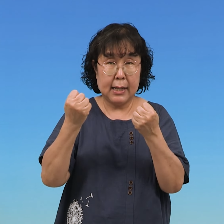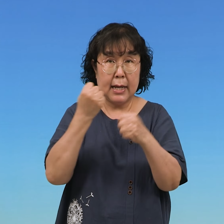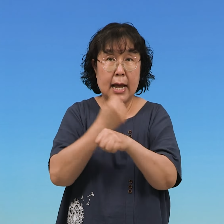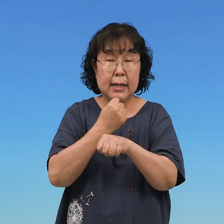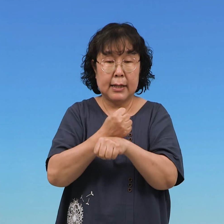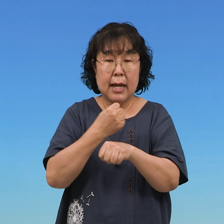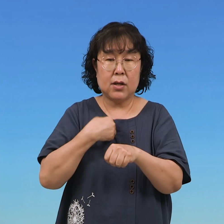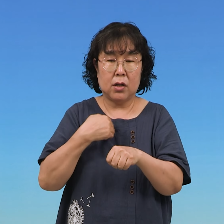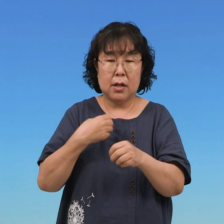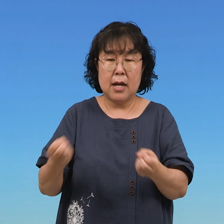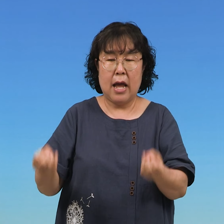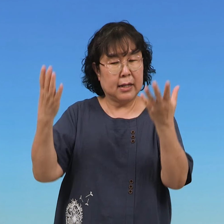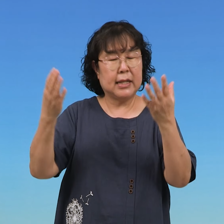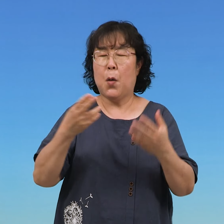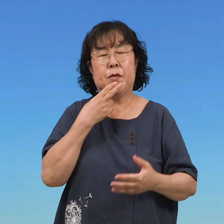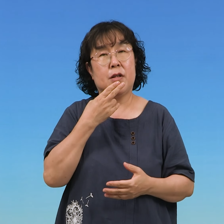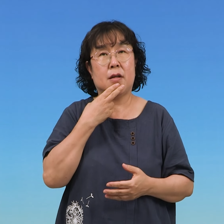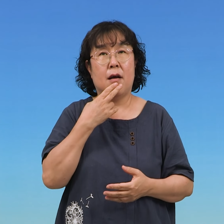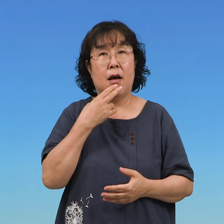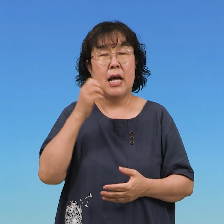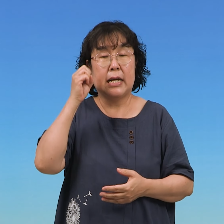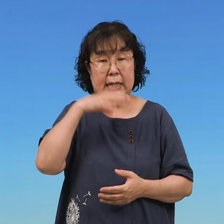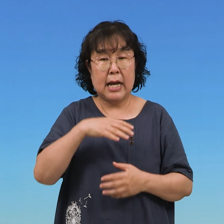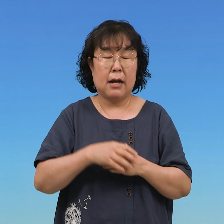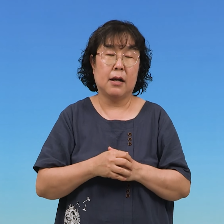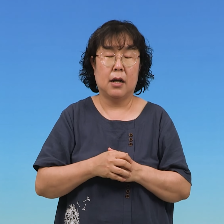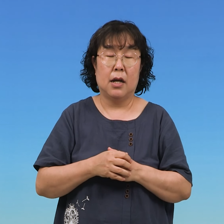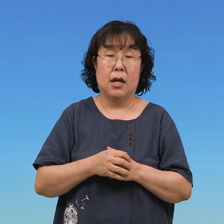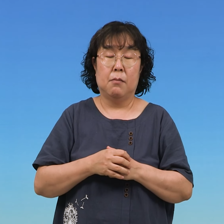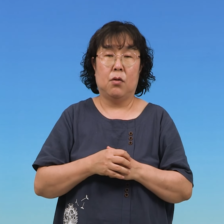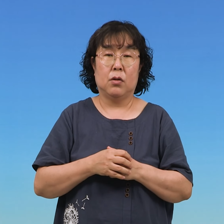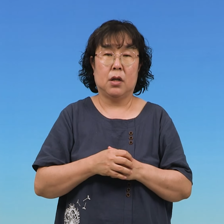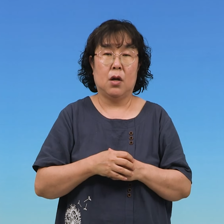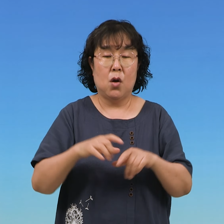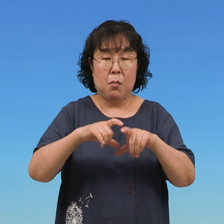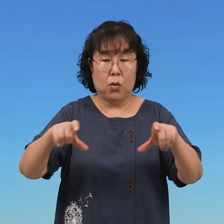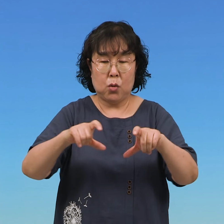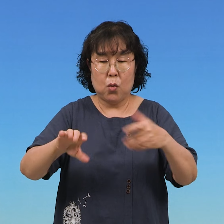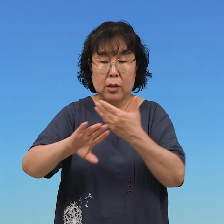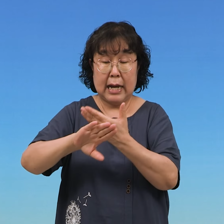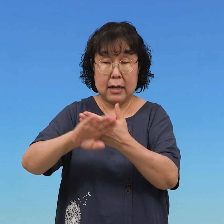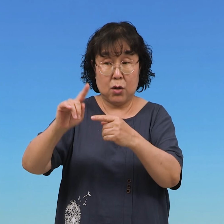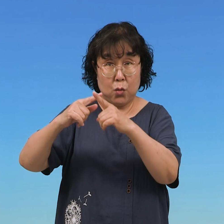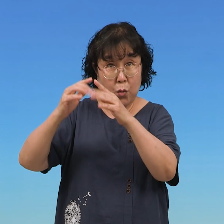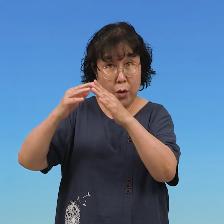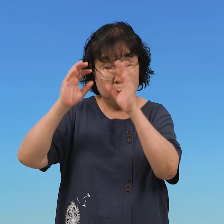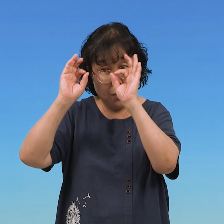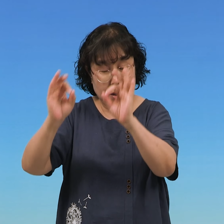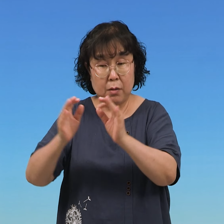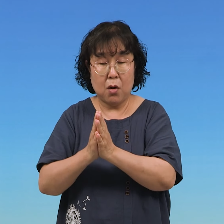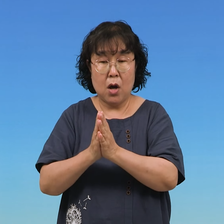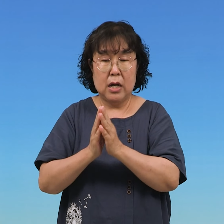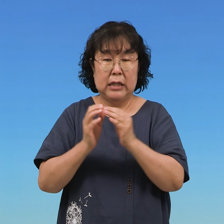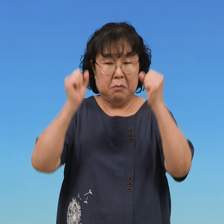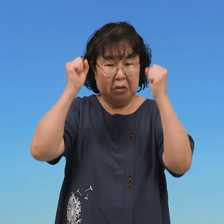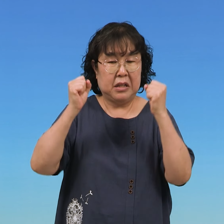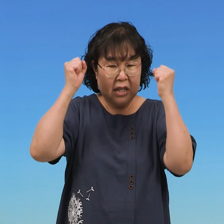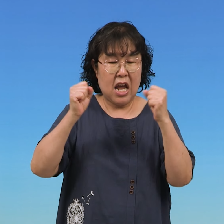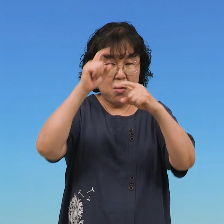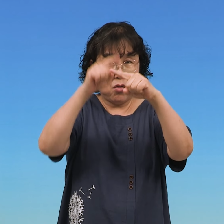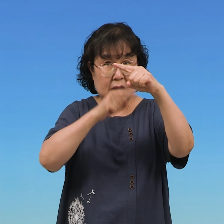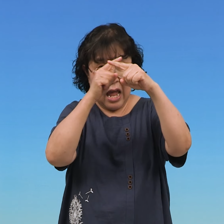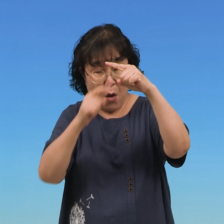이런 거 거의 안 했습니다. 저희는 그냥 뭐 달력에 빨간 뭐 공휴일마다 무슨 체육대회,